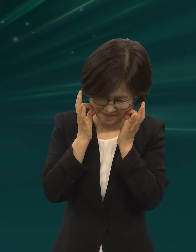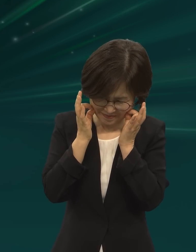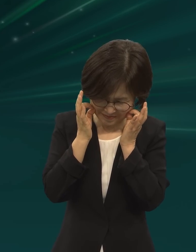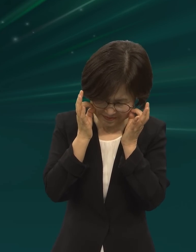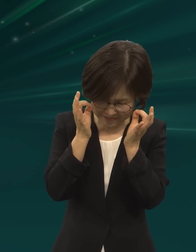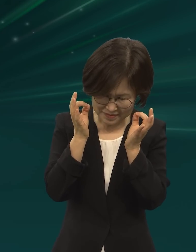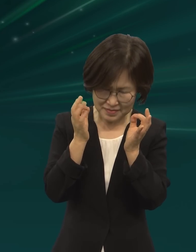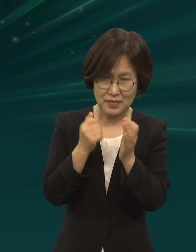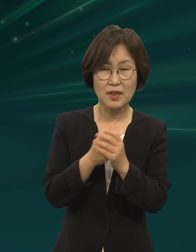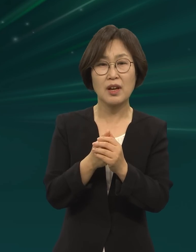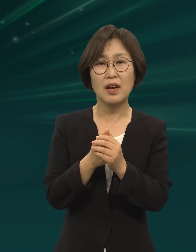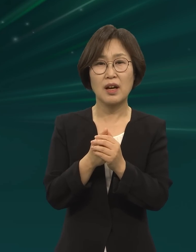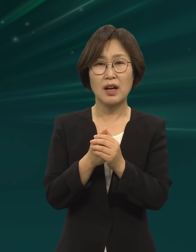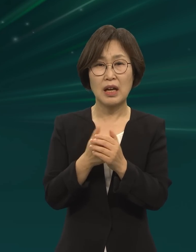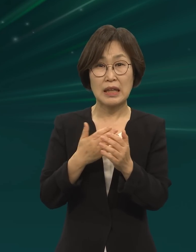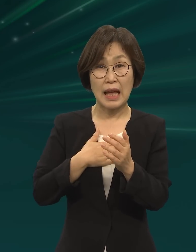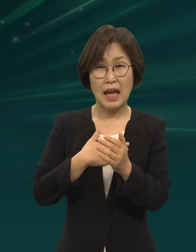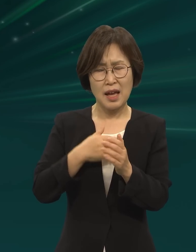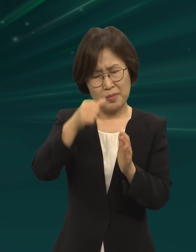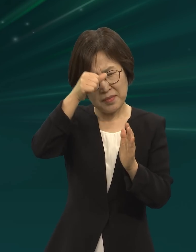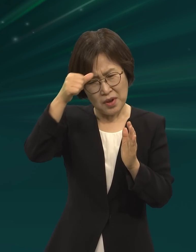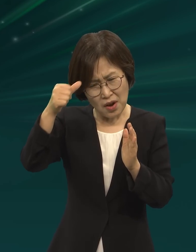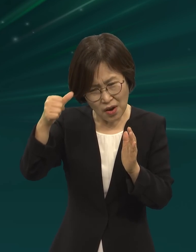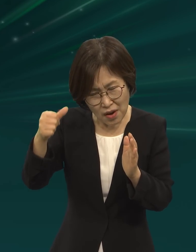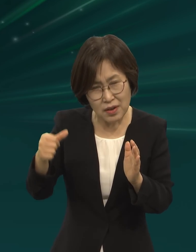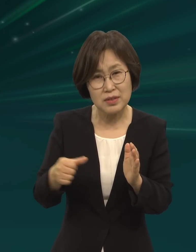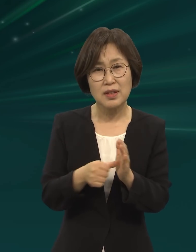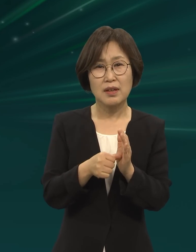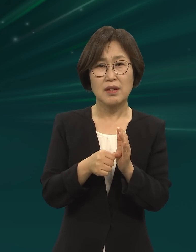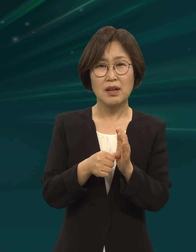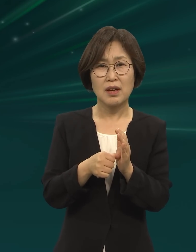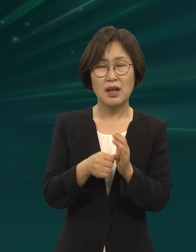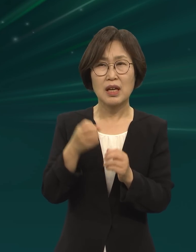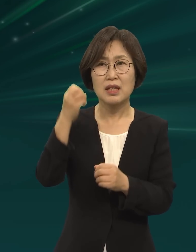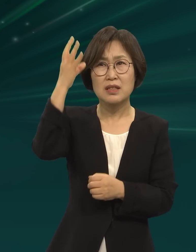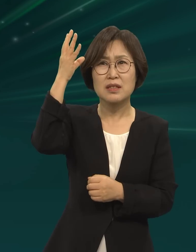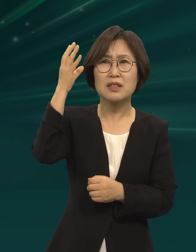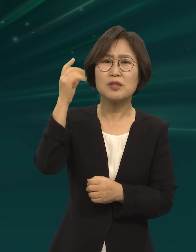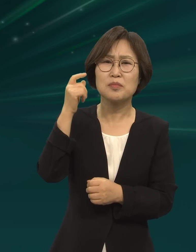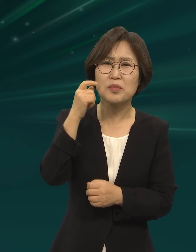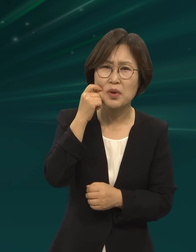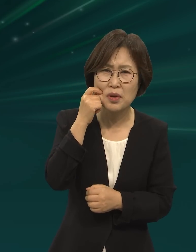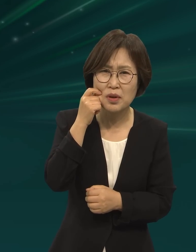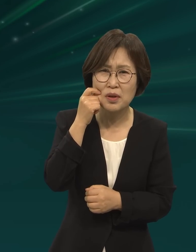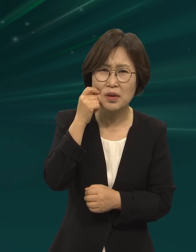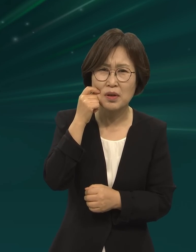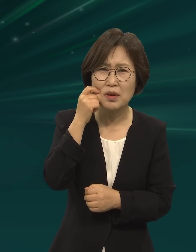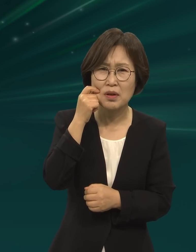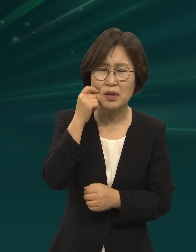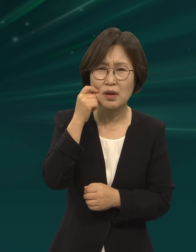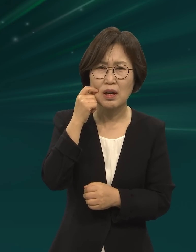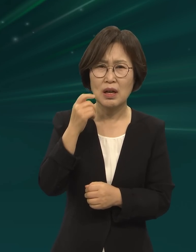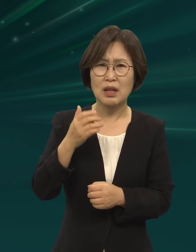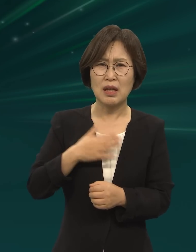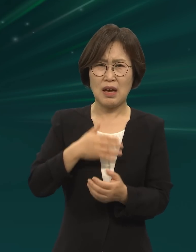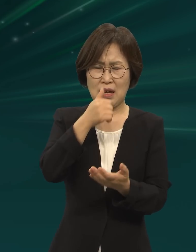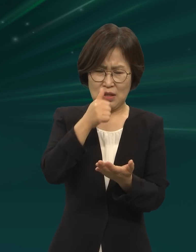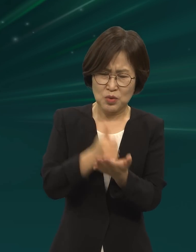그 날은 정말 내 인생에 잊지 않는 날이었습니다. 저 같은